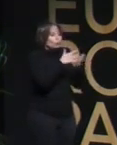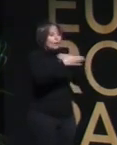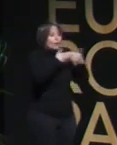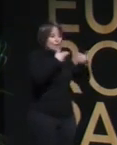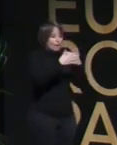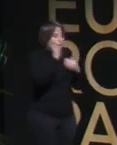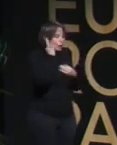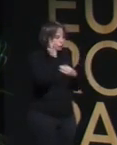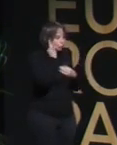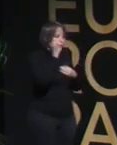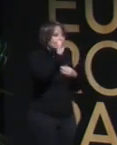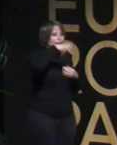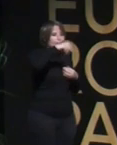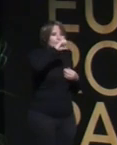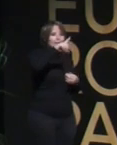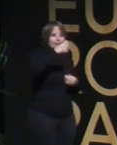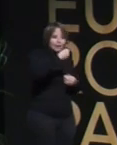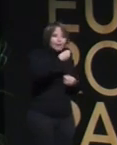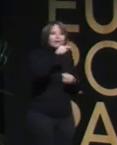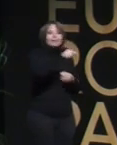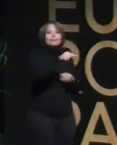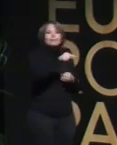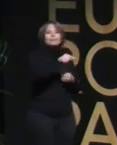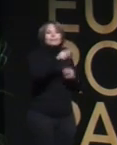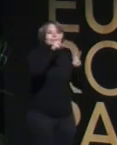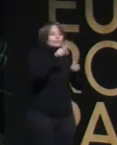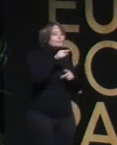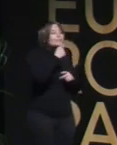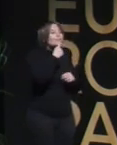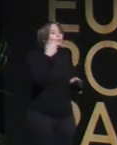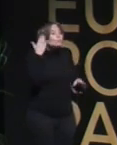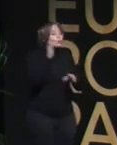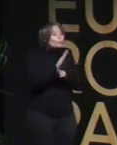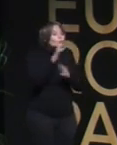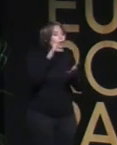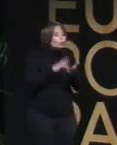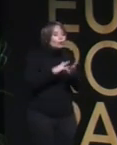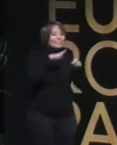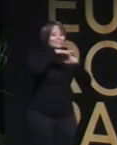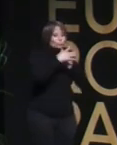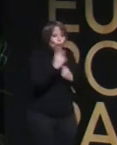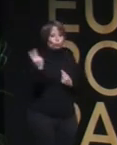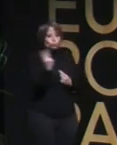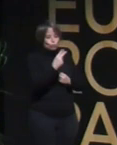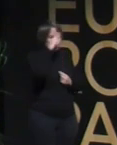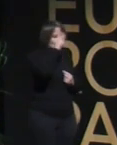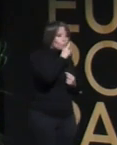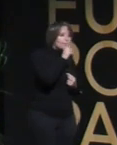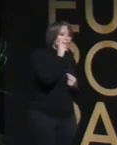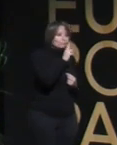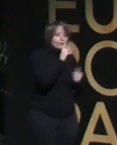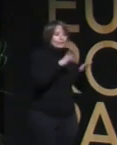Dowling, que hace cuando se le venía a Donosti, de la Tavistock, que ella plantea que se ha encontrado como dos grandes situaciones. Padres y madres que cuando se